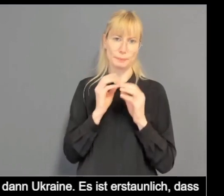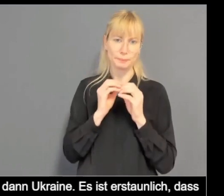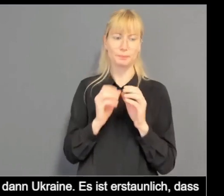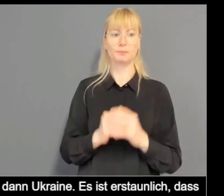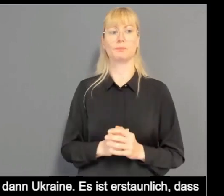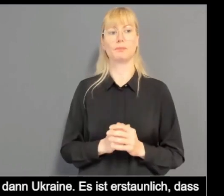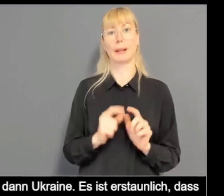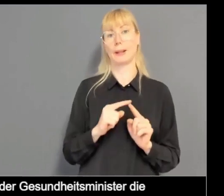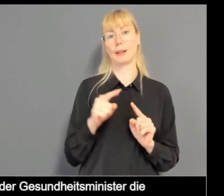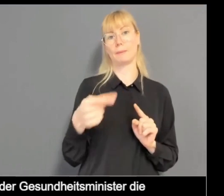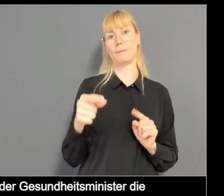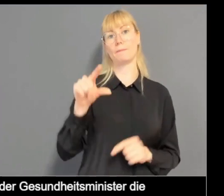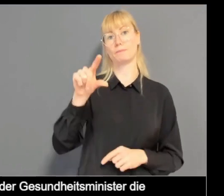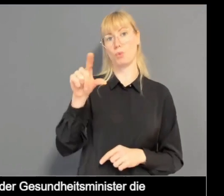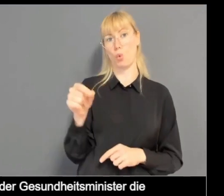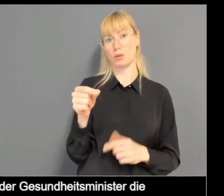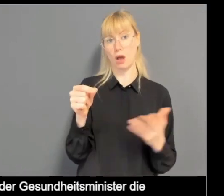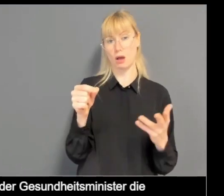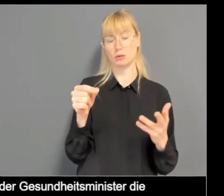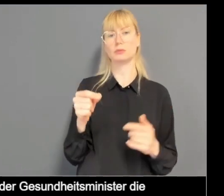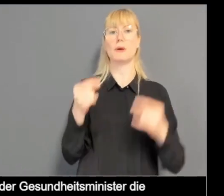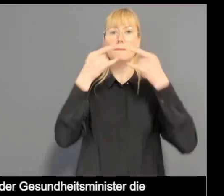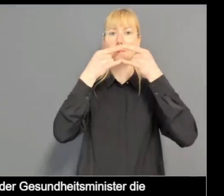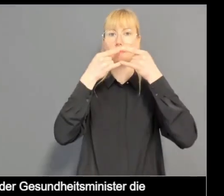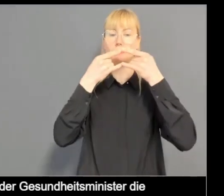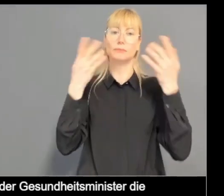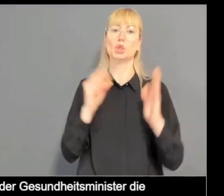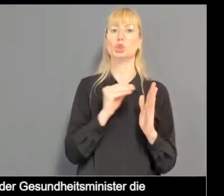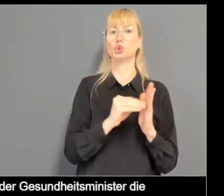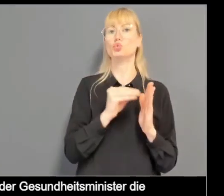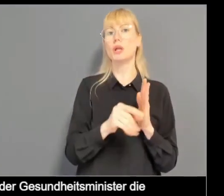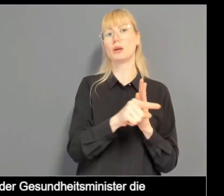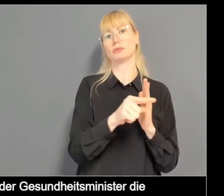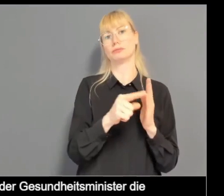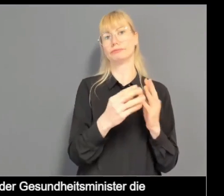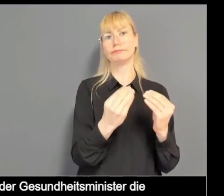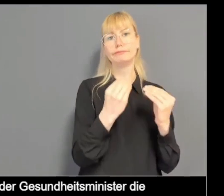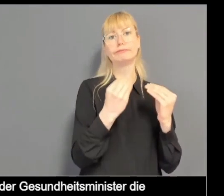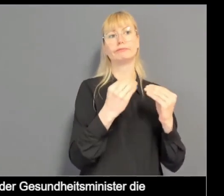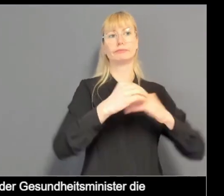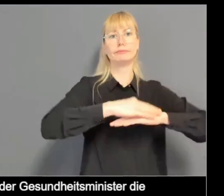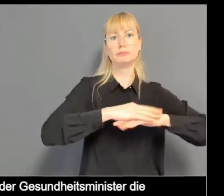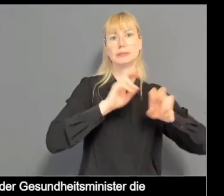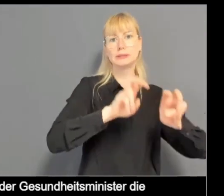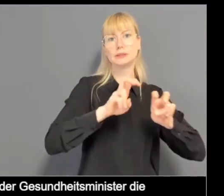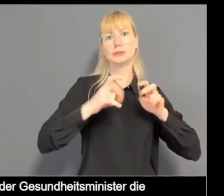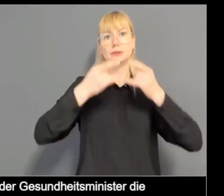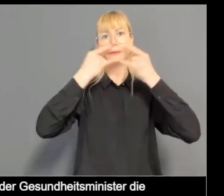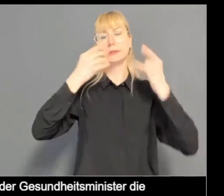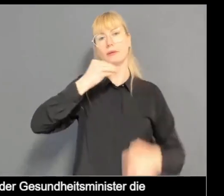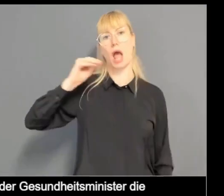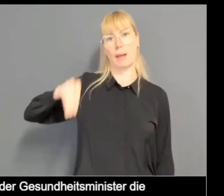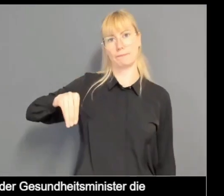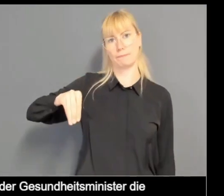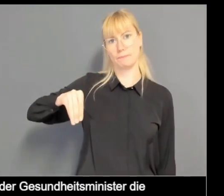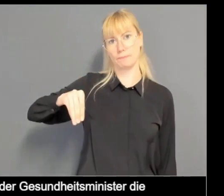haben. Wir werden jetzt, wie erwähnt, am Montag die Maskenpflicht im Unterricht